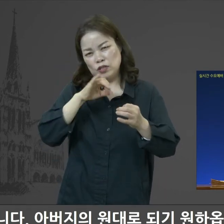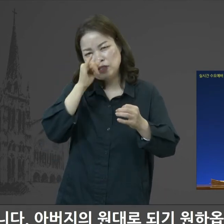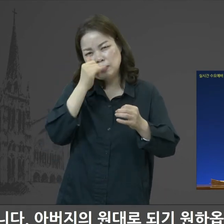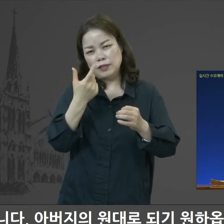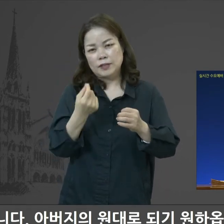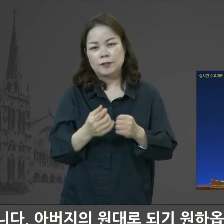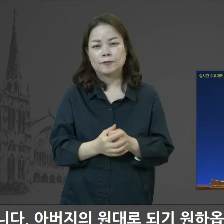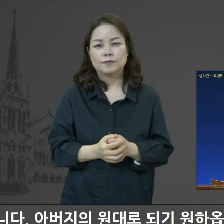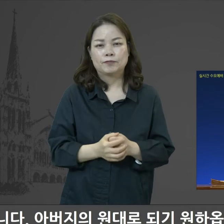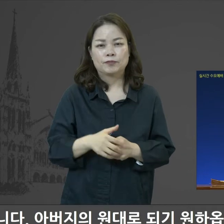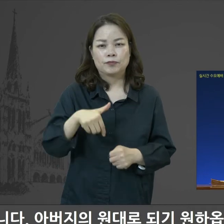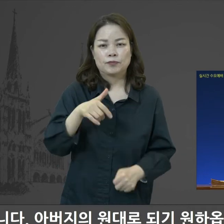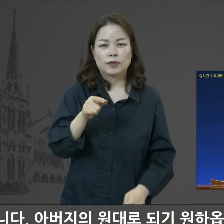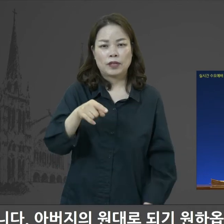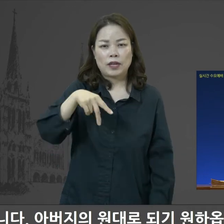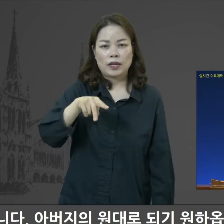같습니다.